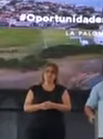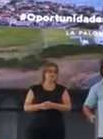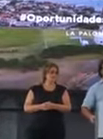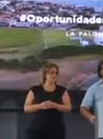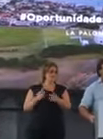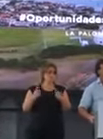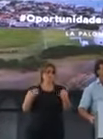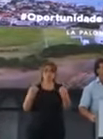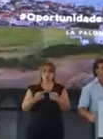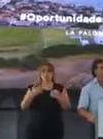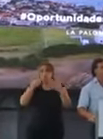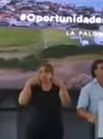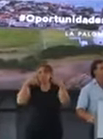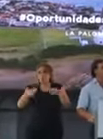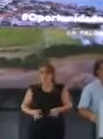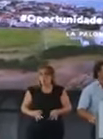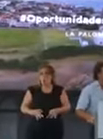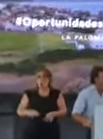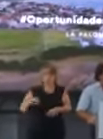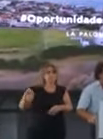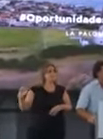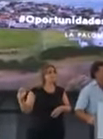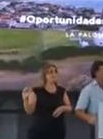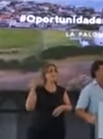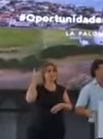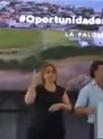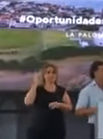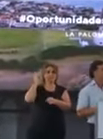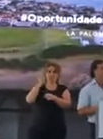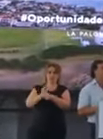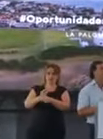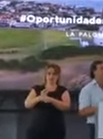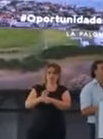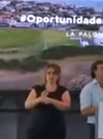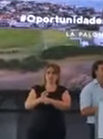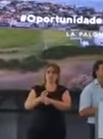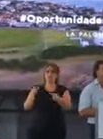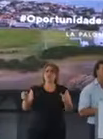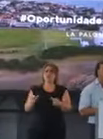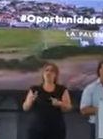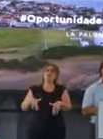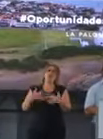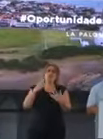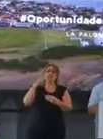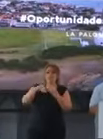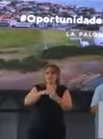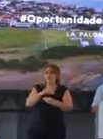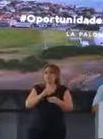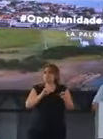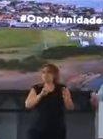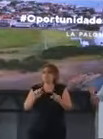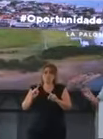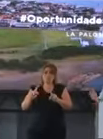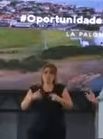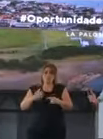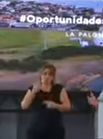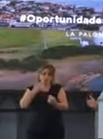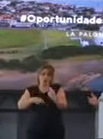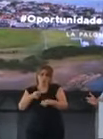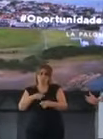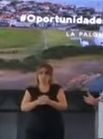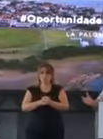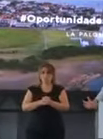Estamos convencidos de que nuestro primer deber, como lo haría cualquier familia, cualquier negocio,